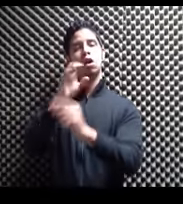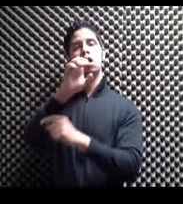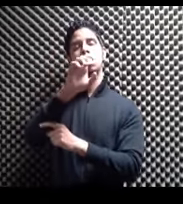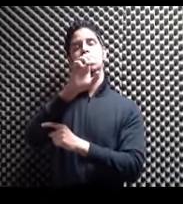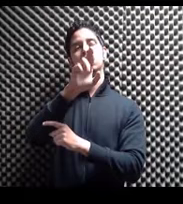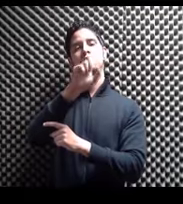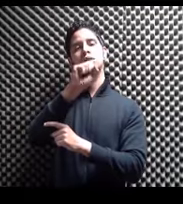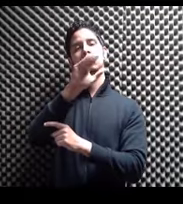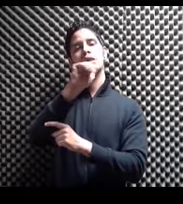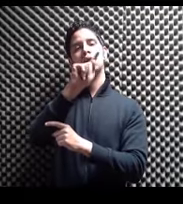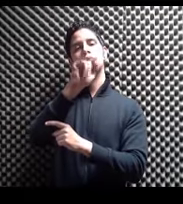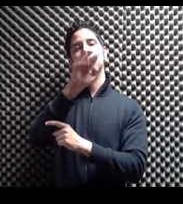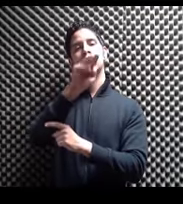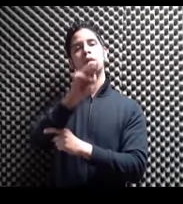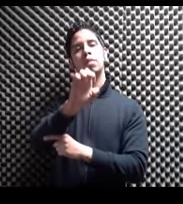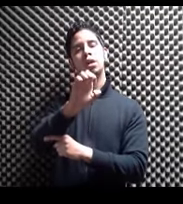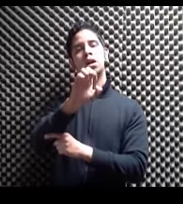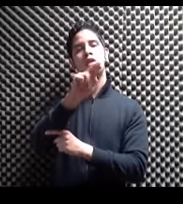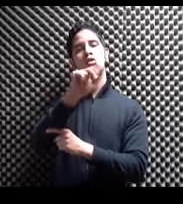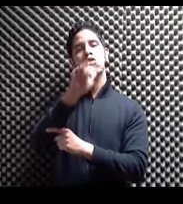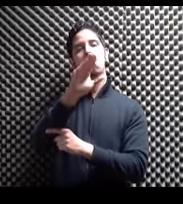Rescatamenoc.com. Y haga un regalo doble.